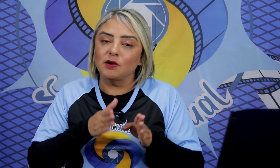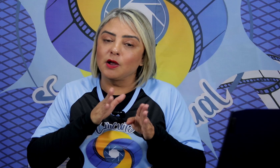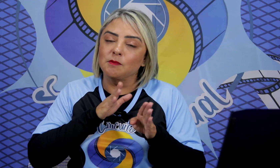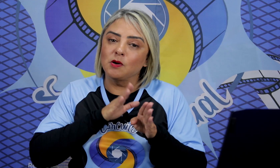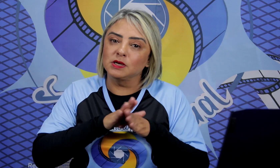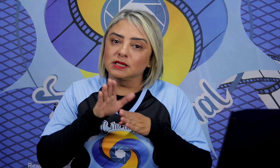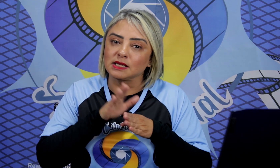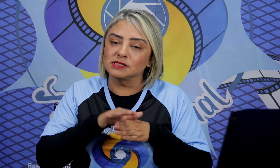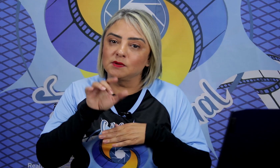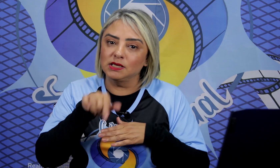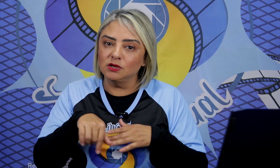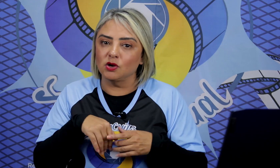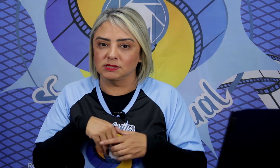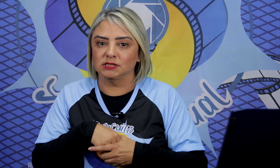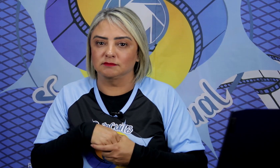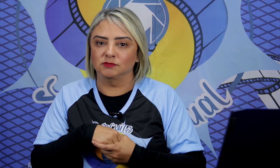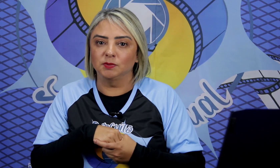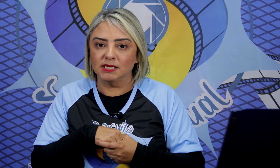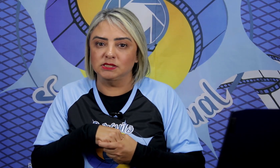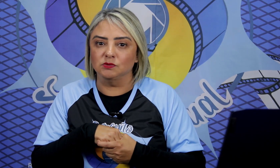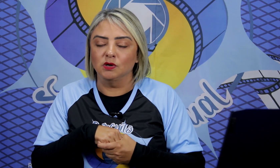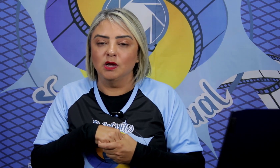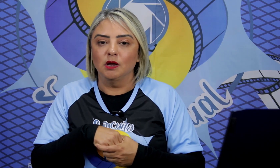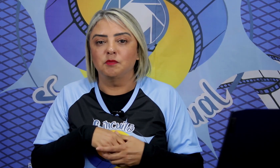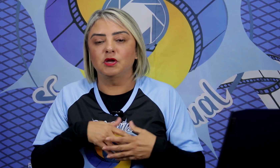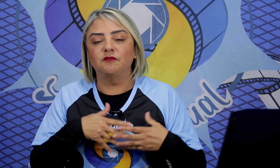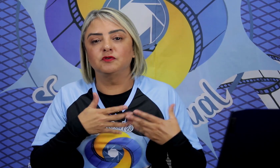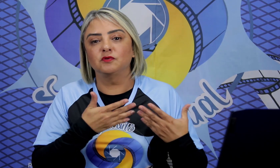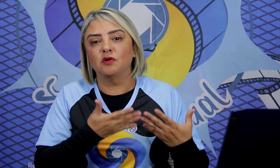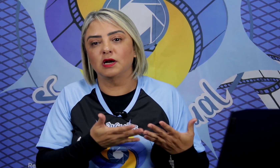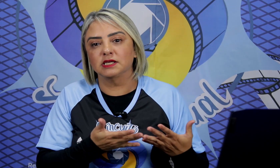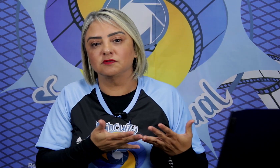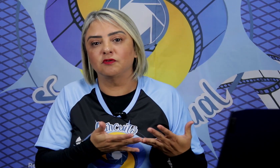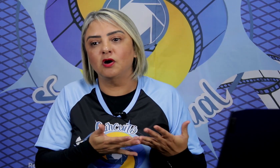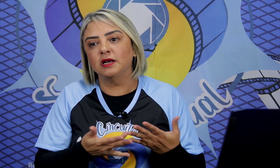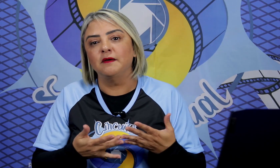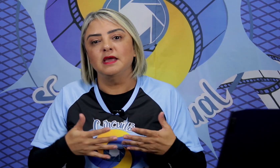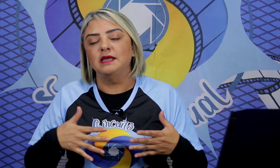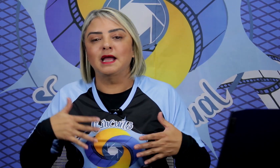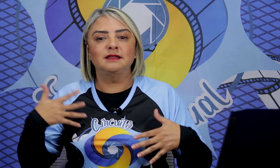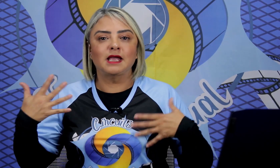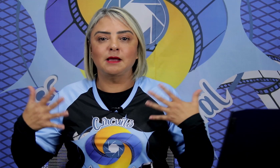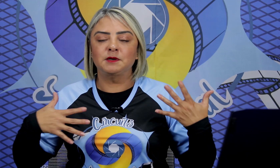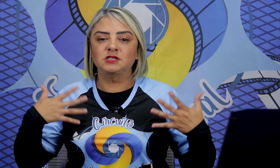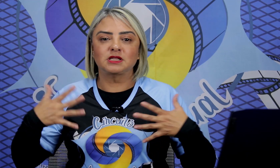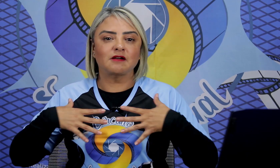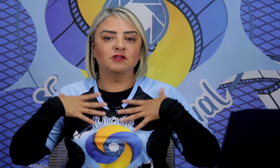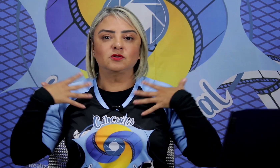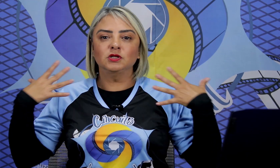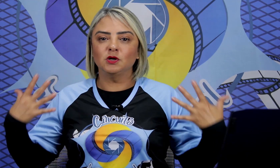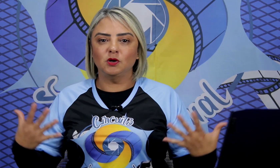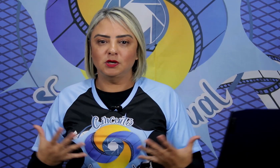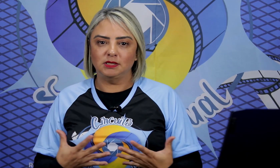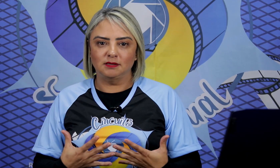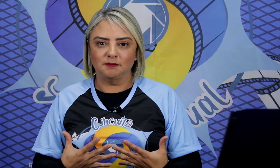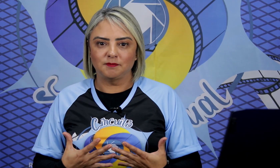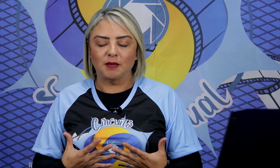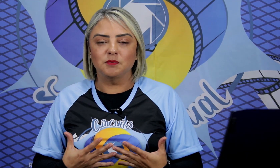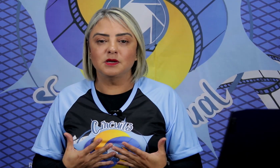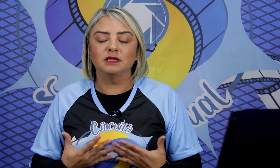uma orientação aqui nossa, do Brasil. Porque eu fui num congresso fora e a intérprete estava toda colorida. Porque